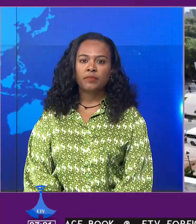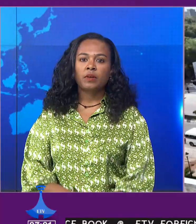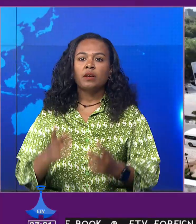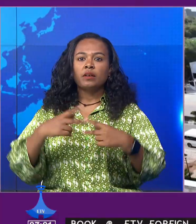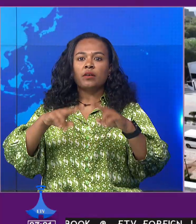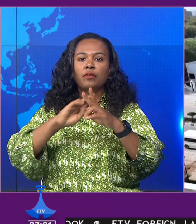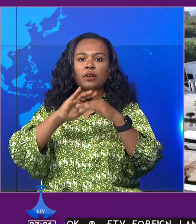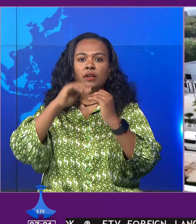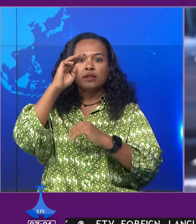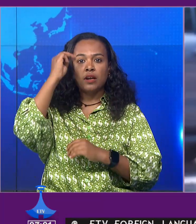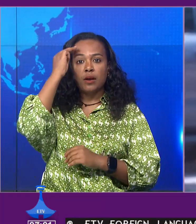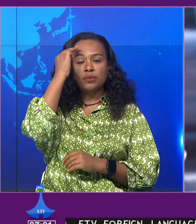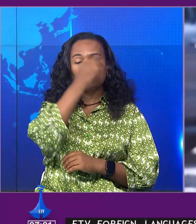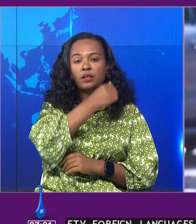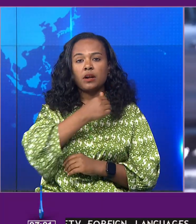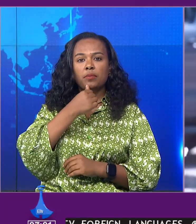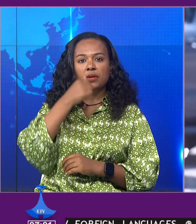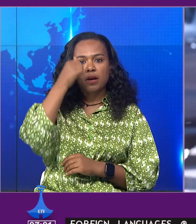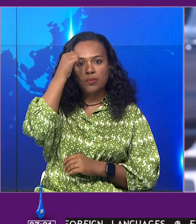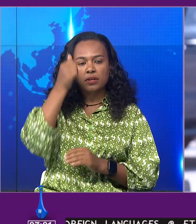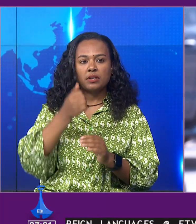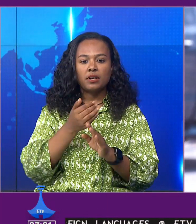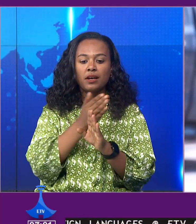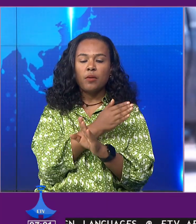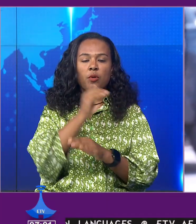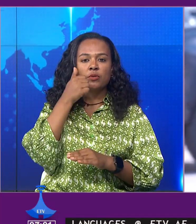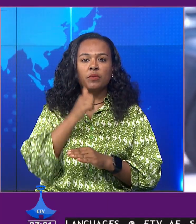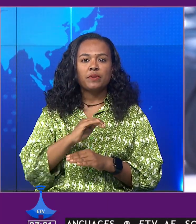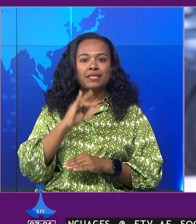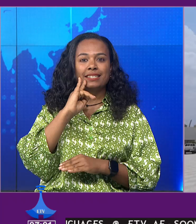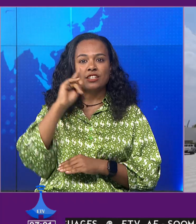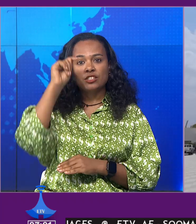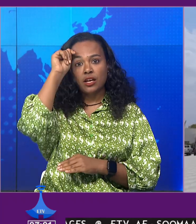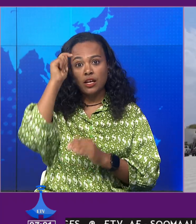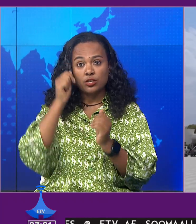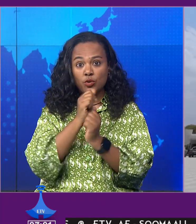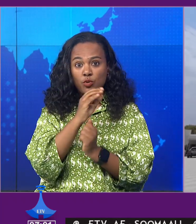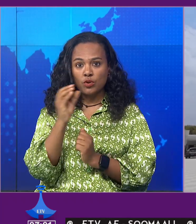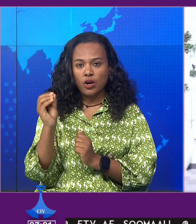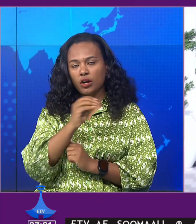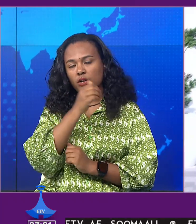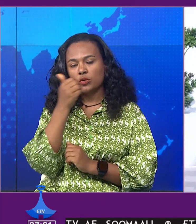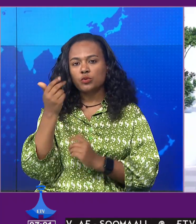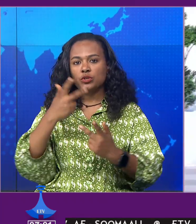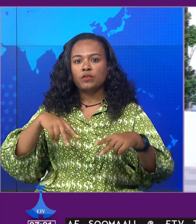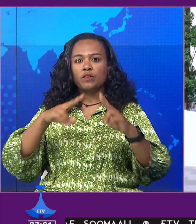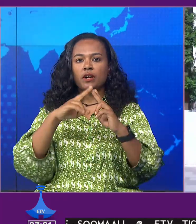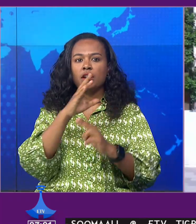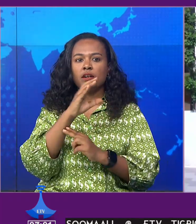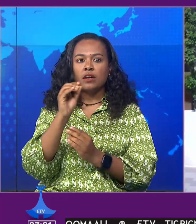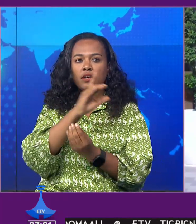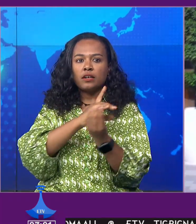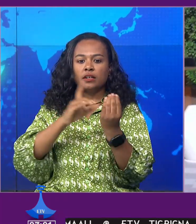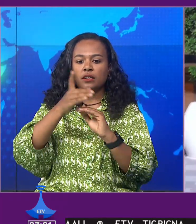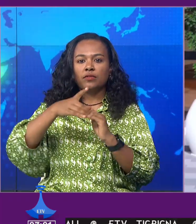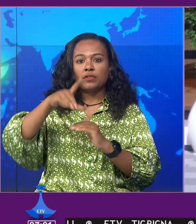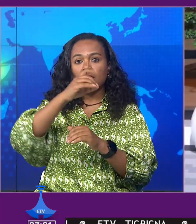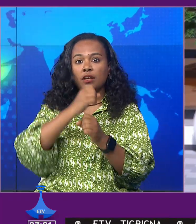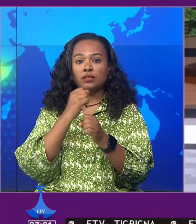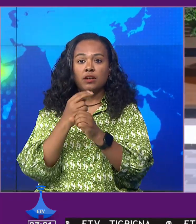የኢፌዴሪ ጠቅላይ ሚኒስትር አብይ አህመድ ከቀዳማዊት እመቤት ዝናሽ ታያቸውና ከሌሎች የፌዴራልና የክልል ከፍተኛ